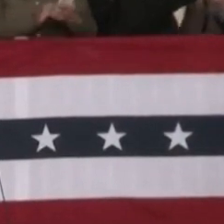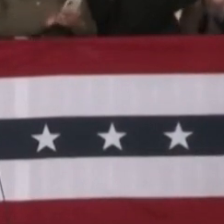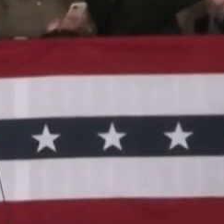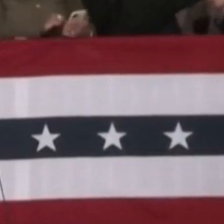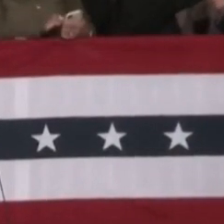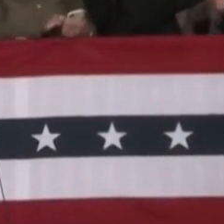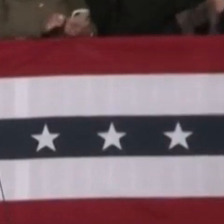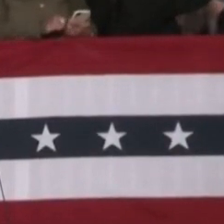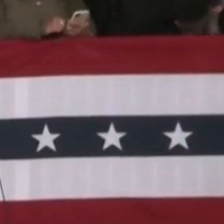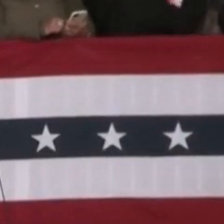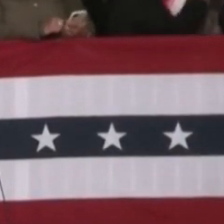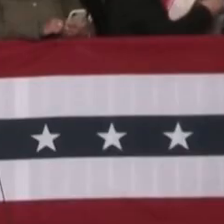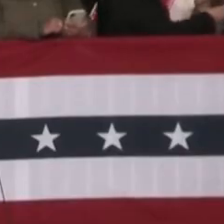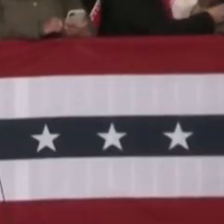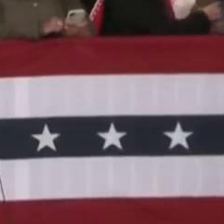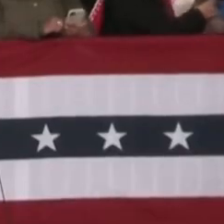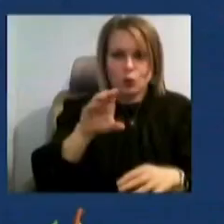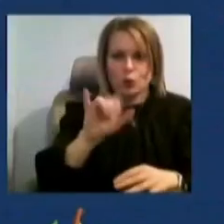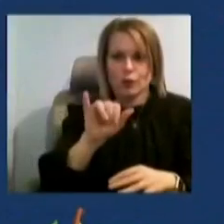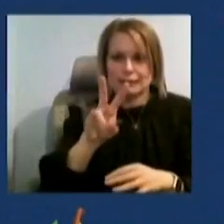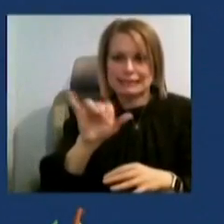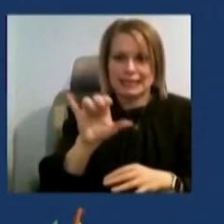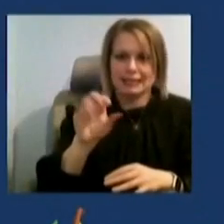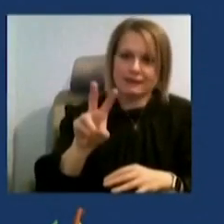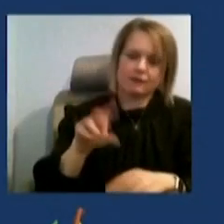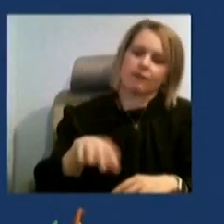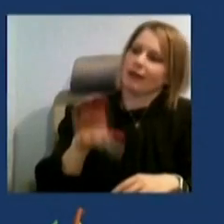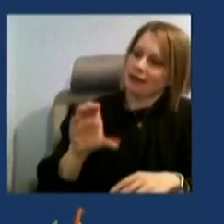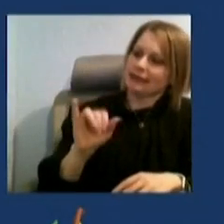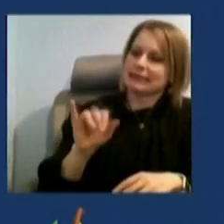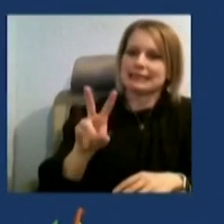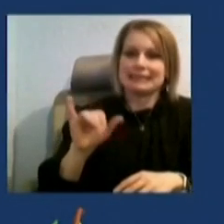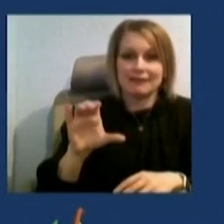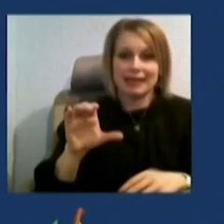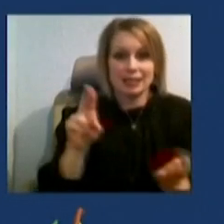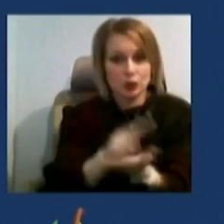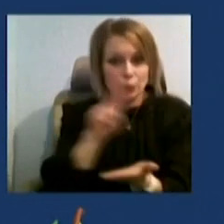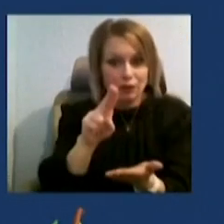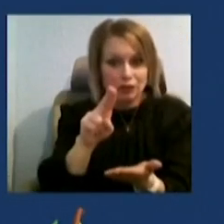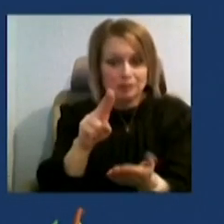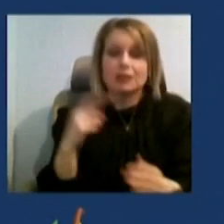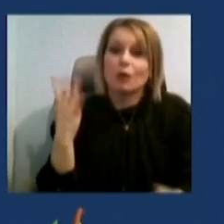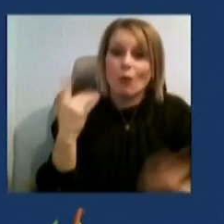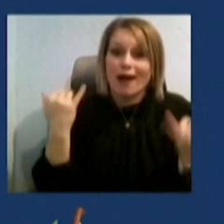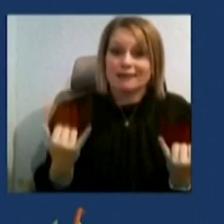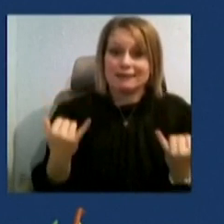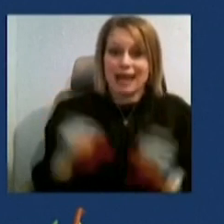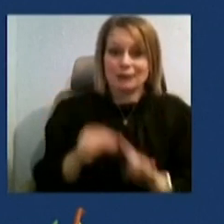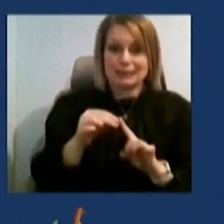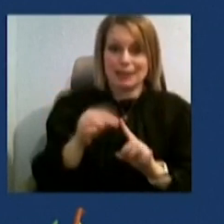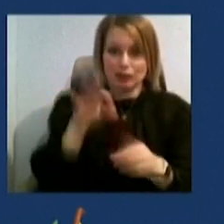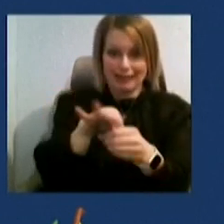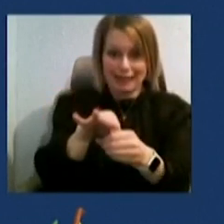të Senatit të Shteteve të Bashkuara dhe kjo do të thotë kontrolli i këtij vendi. Dy garat në Georgia do të jenë përcaktuese